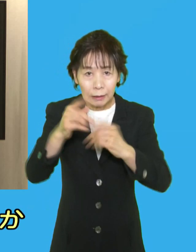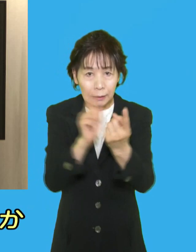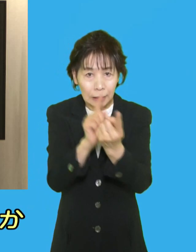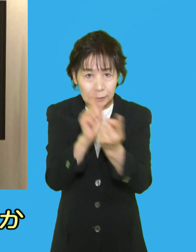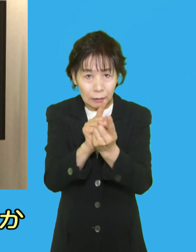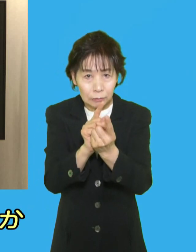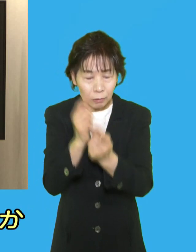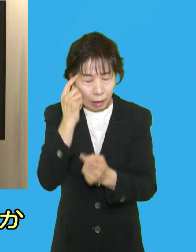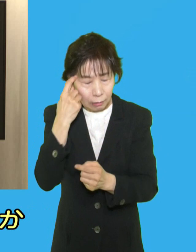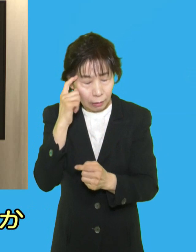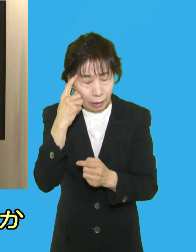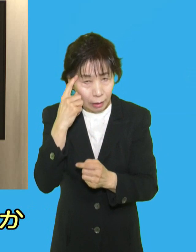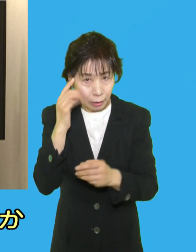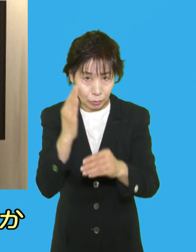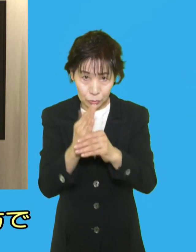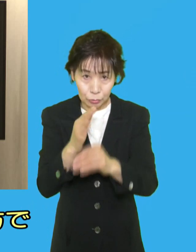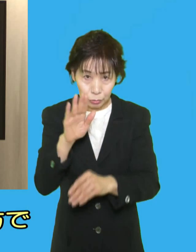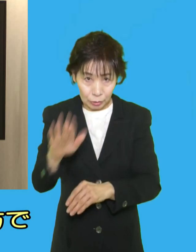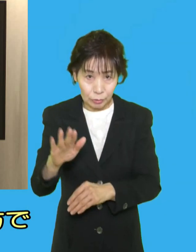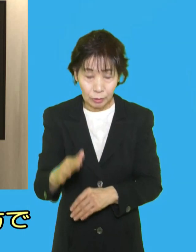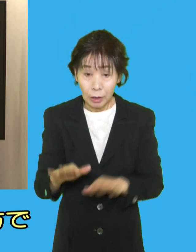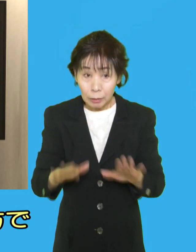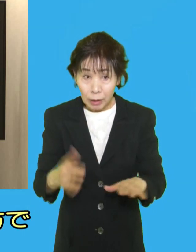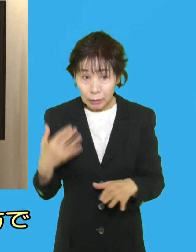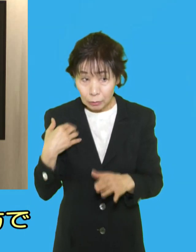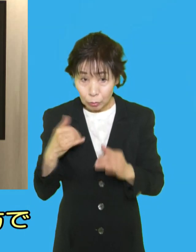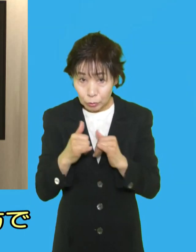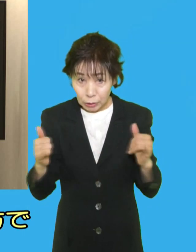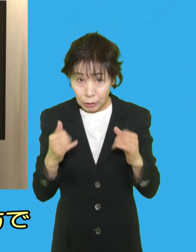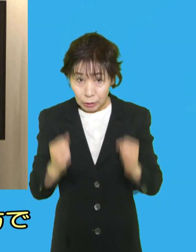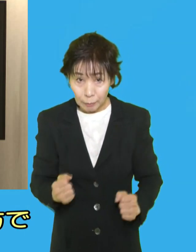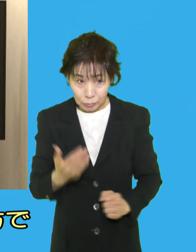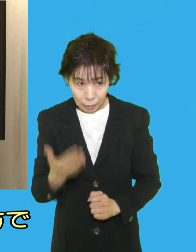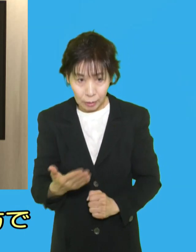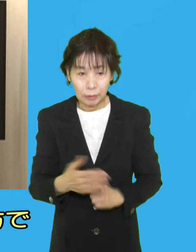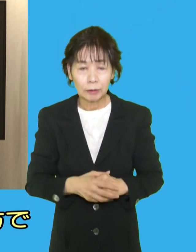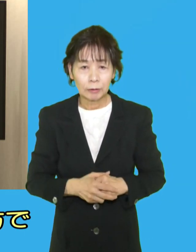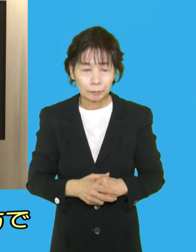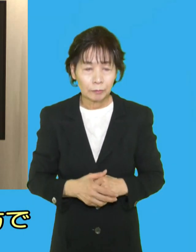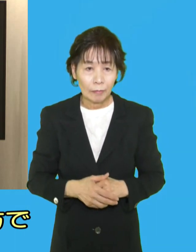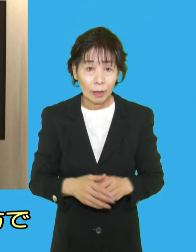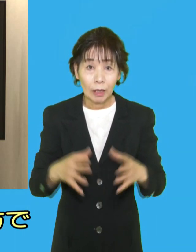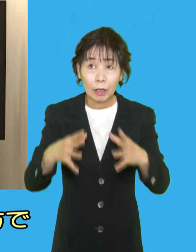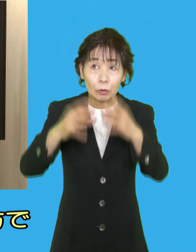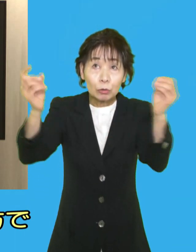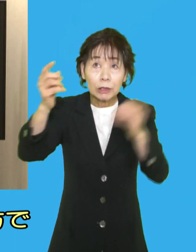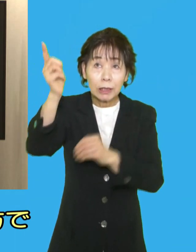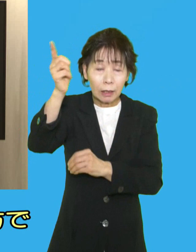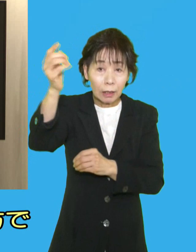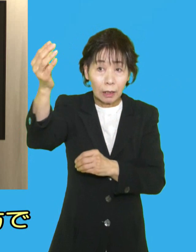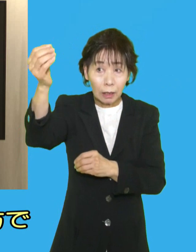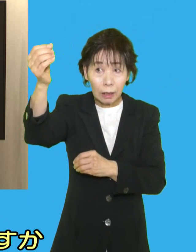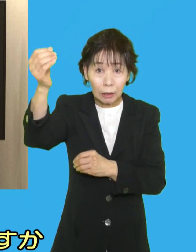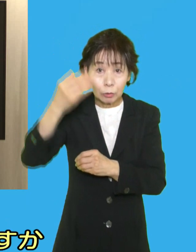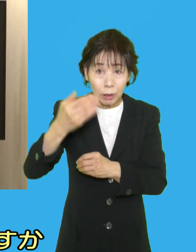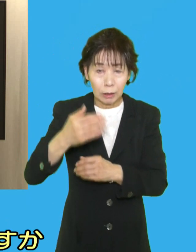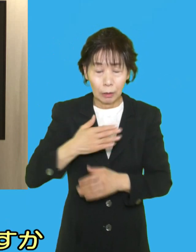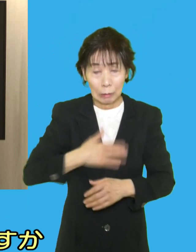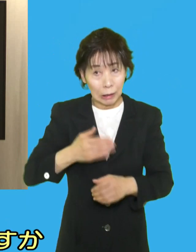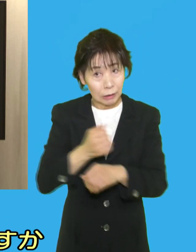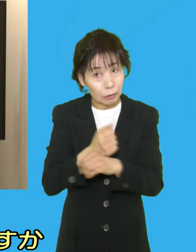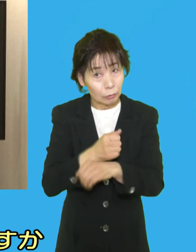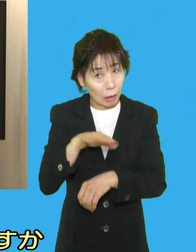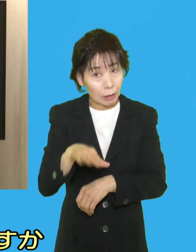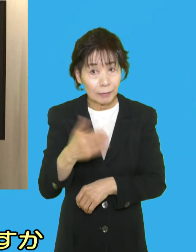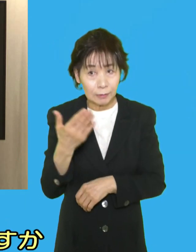行っているという状況です。今担当者いますか。どうですか、何かその国からのやり方で分かりにくいとかそういうのもあり